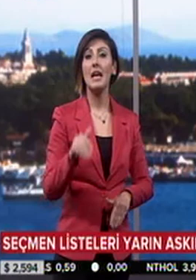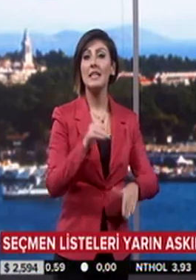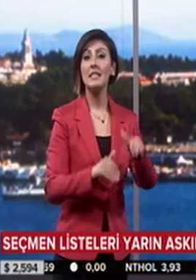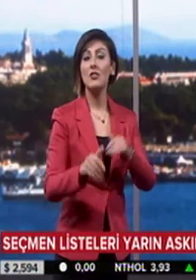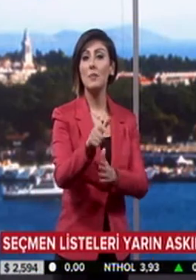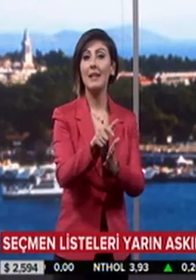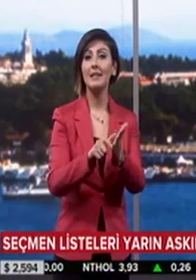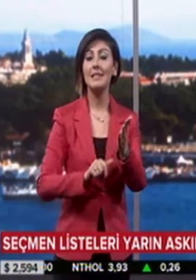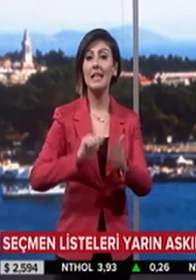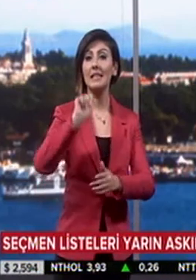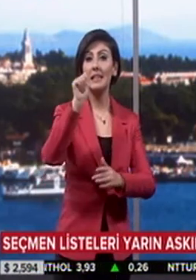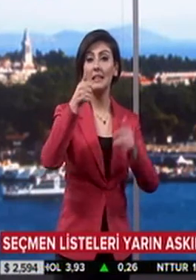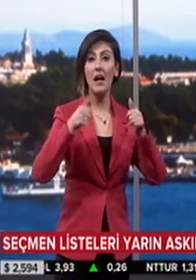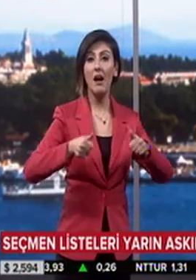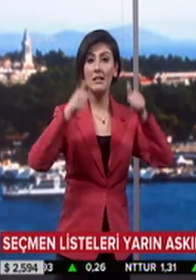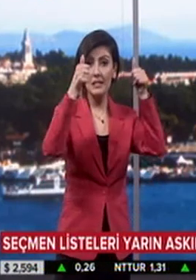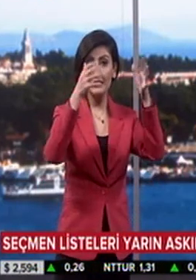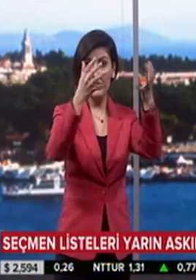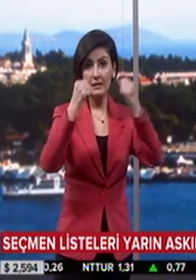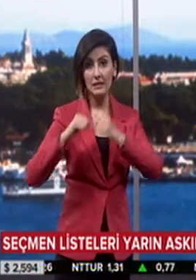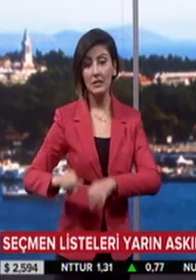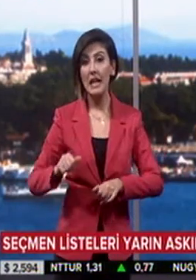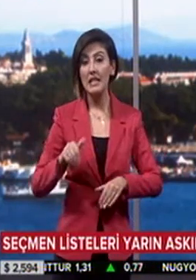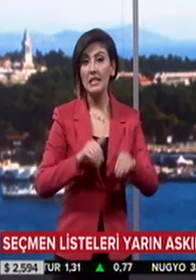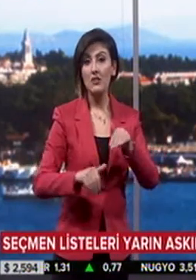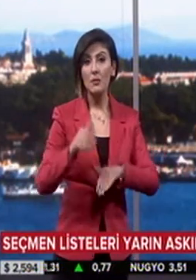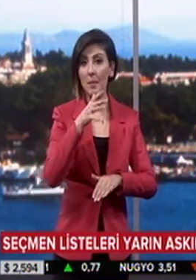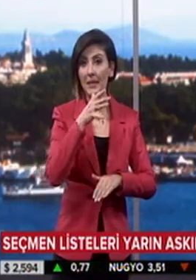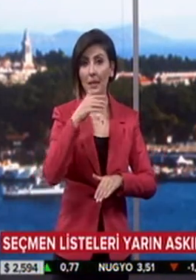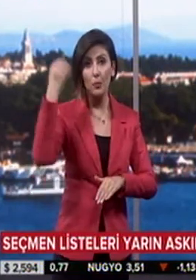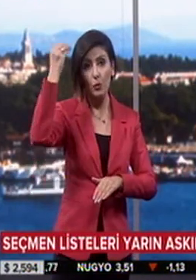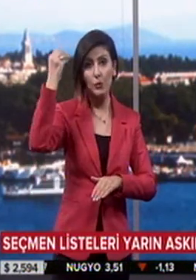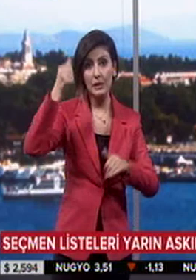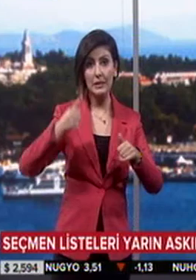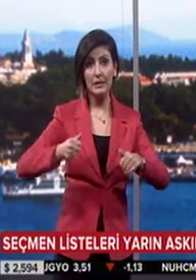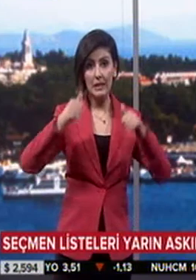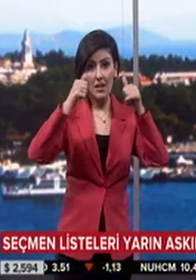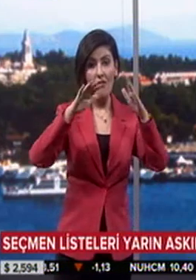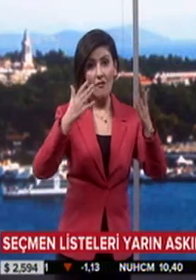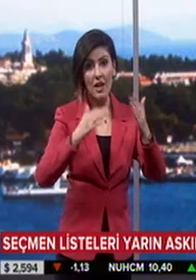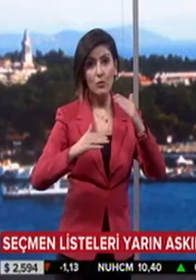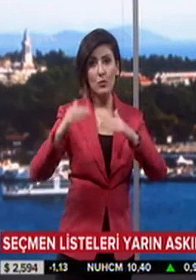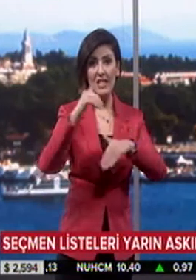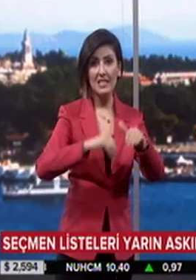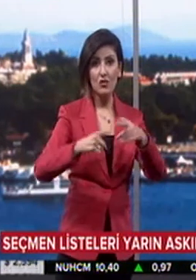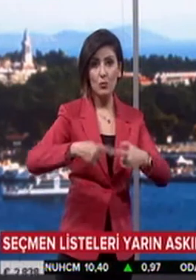Seçmen listeleri yarın askıdan inecek. Seçmen bilgileri muhtarlıklara asılan listelerden veya Yüksek Seçim Kurulu'nun